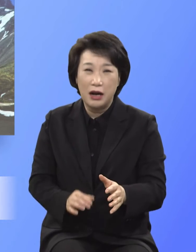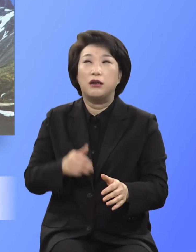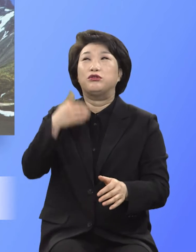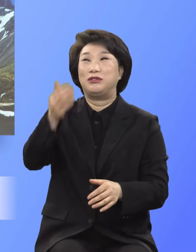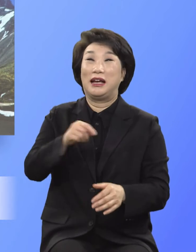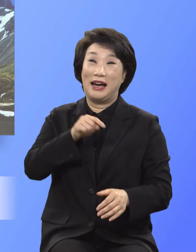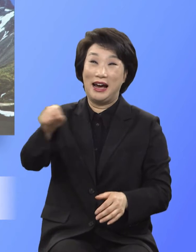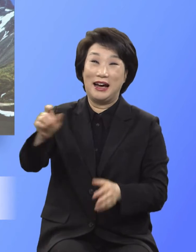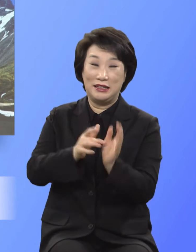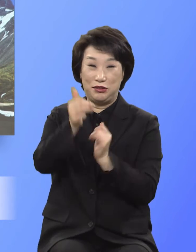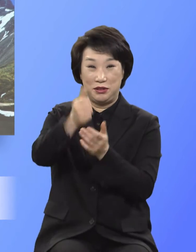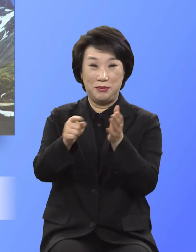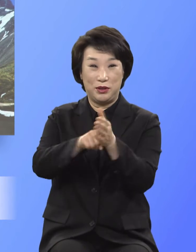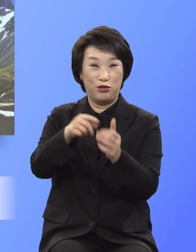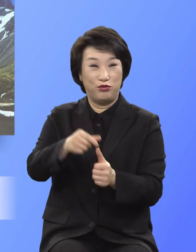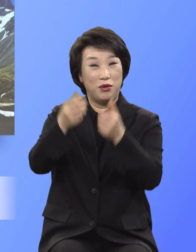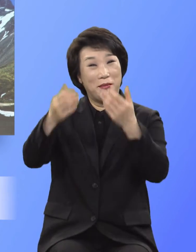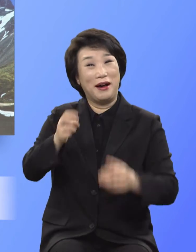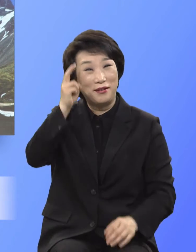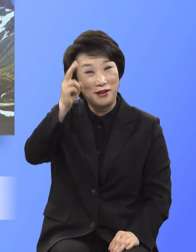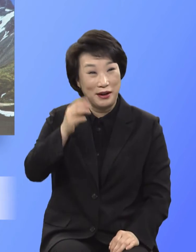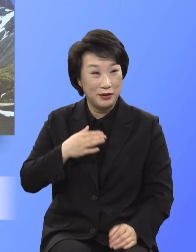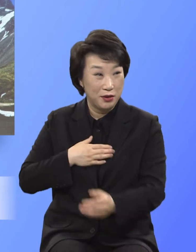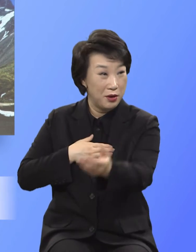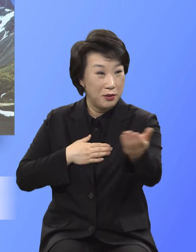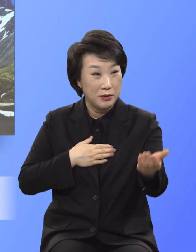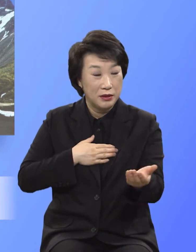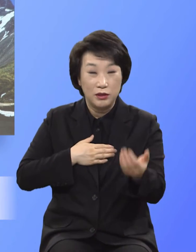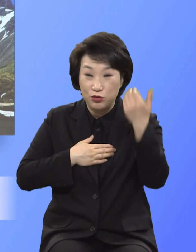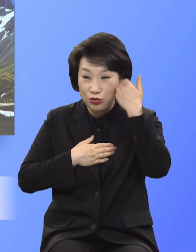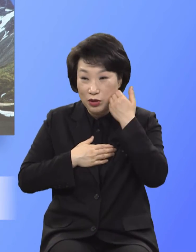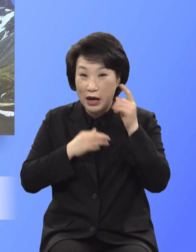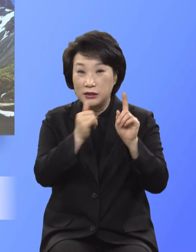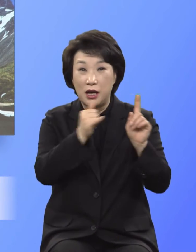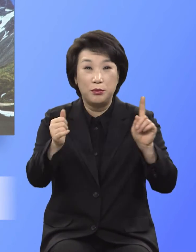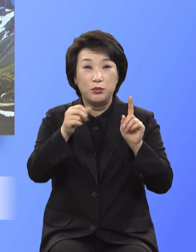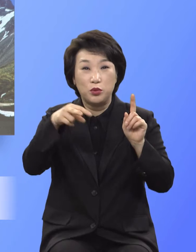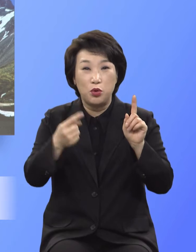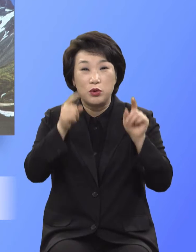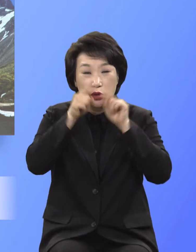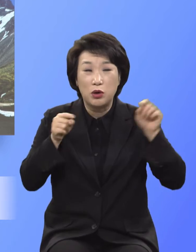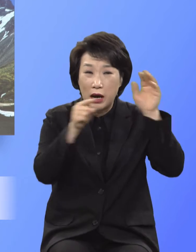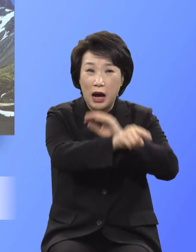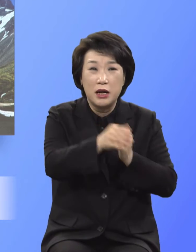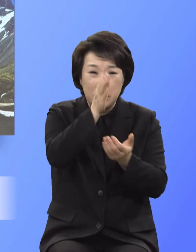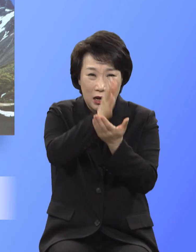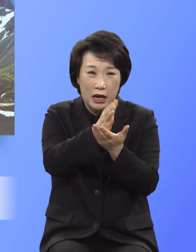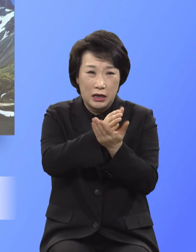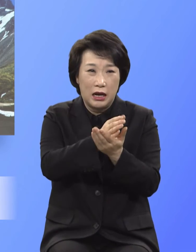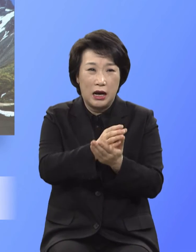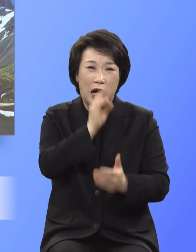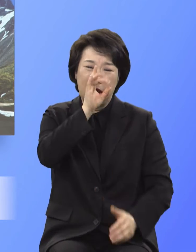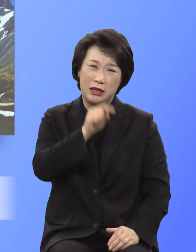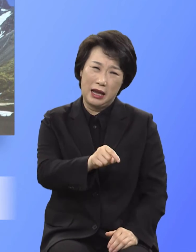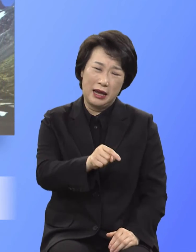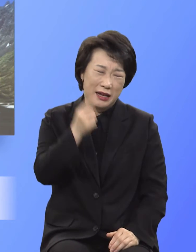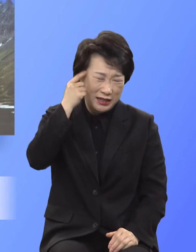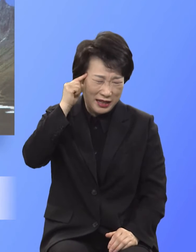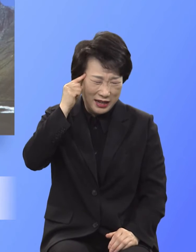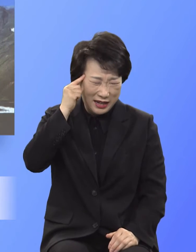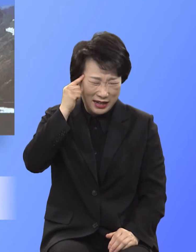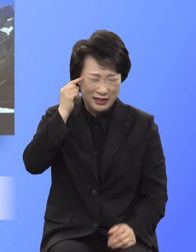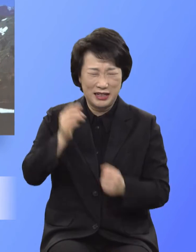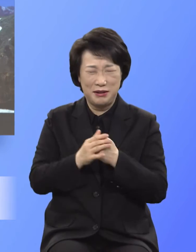예, 저도 여러분들이 한 사람이라도 지옥 가면 안 된다고 하는 생각 때문에